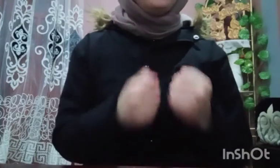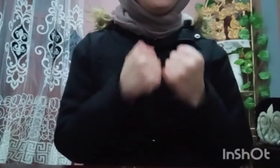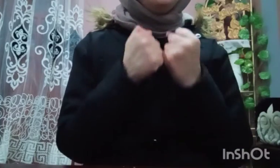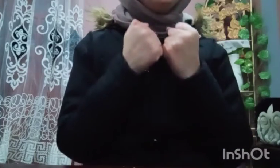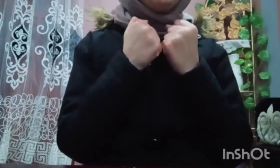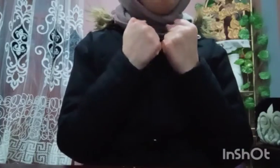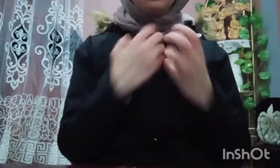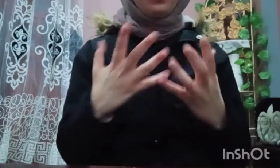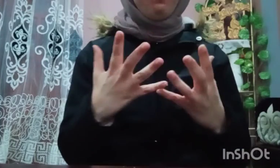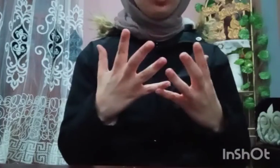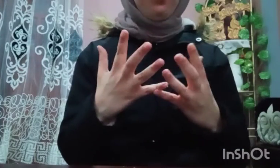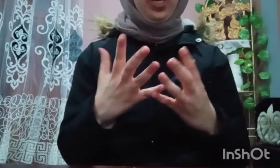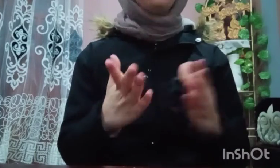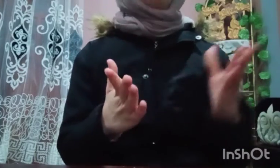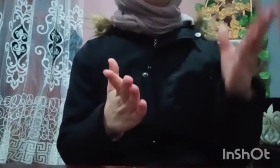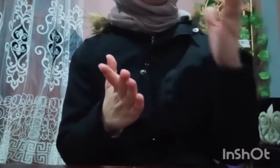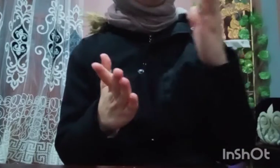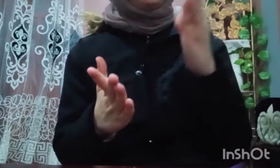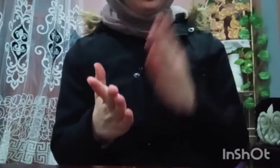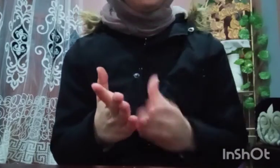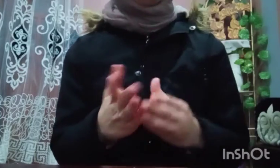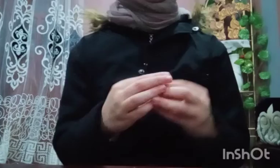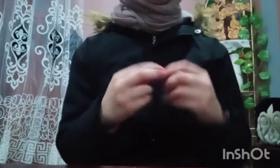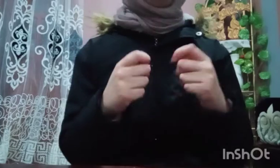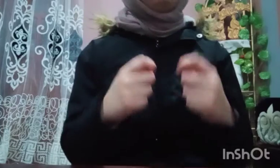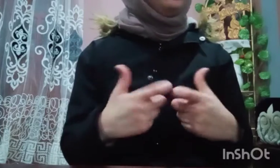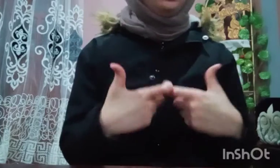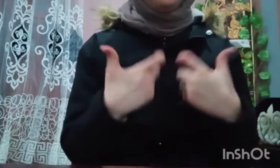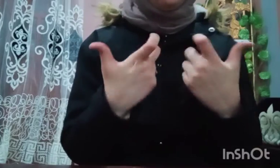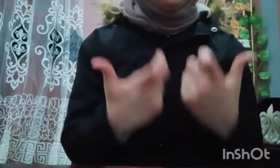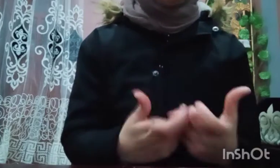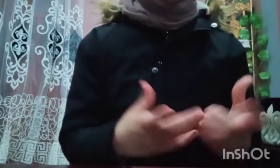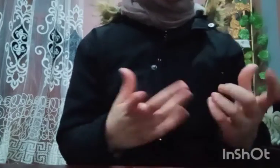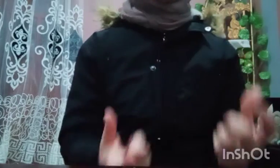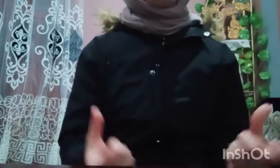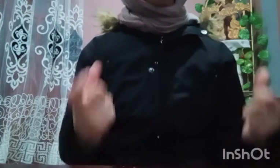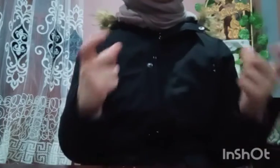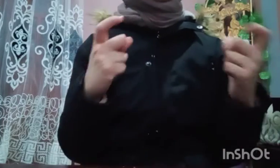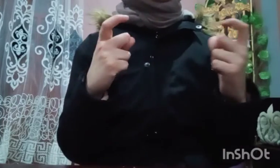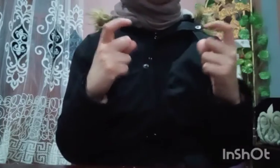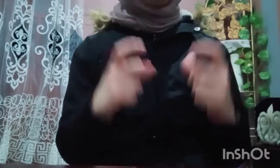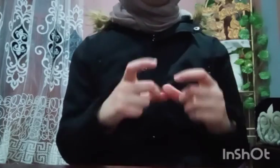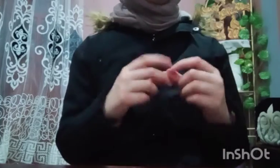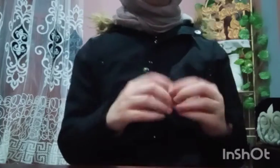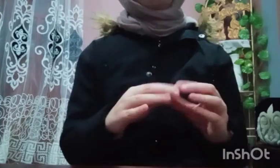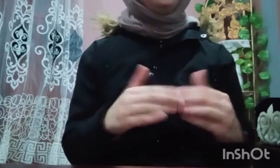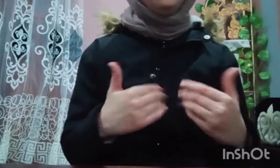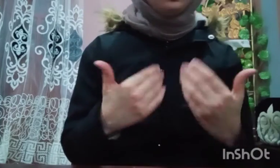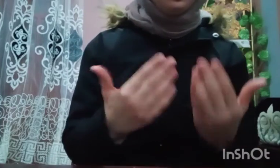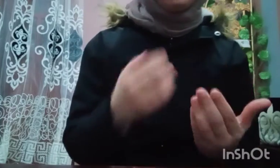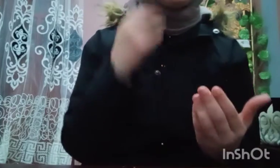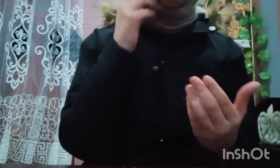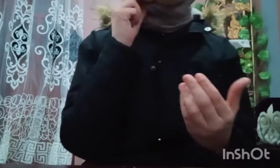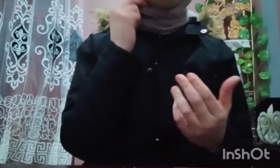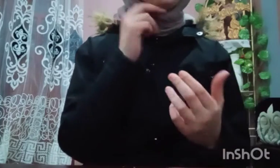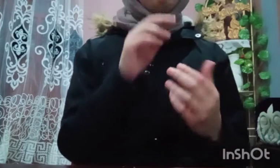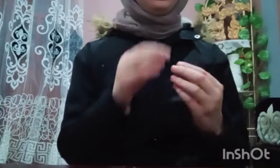يقين كبير بربي سبحانه ربي الخير ما يقدم لي الا الخير ربي الخير ما يشوف لي الا الخير ربي الخير